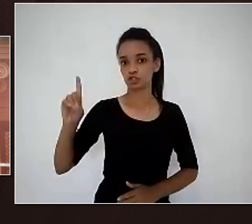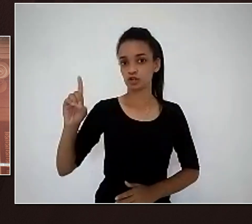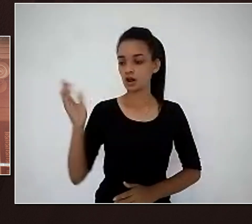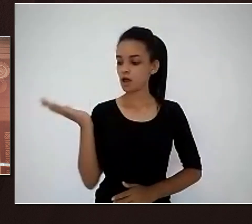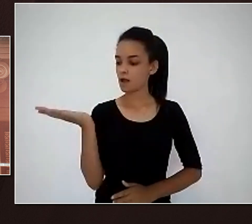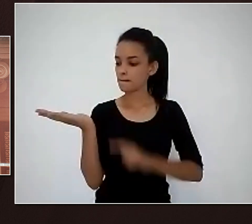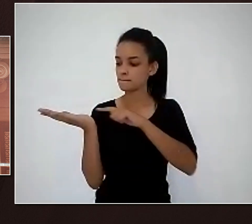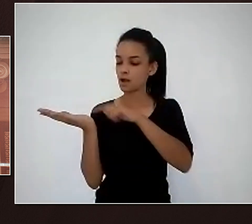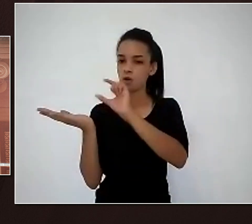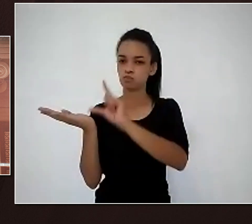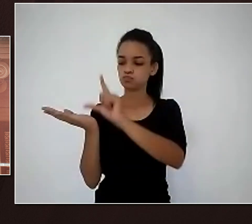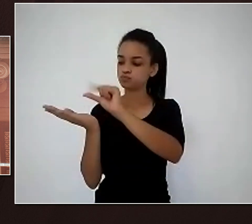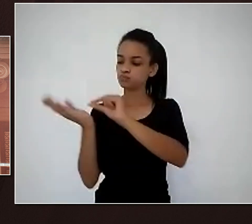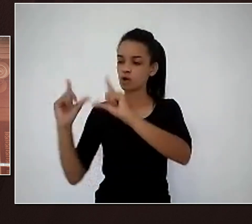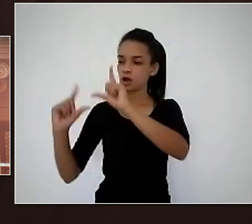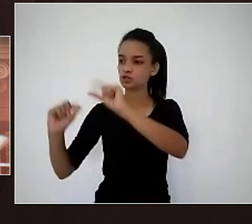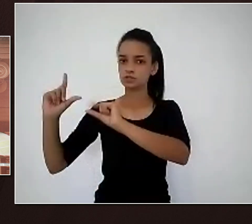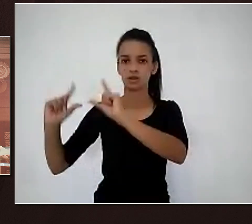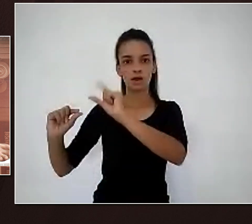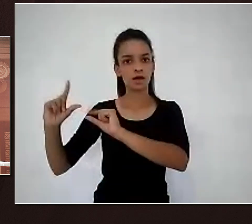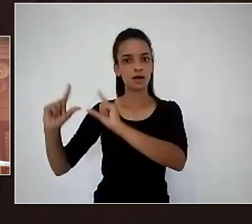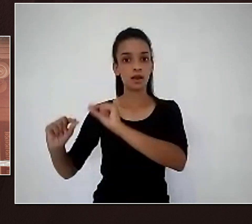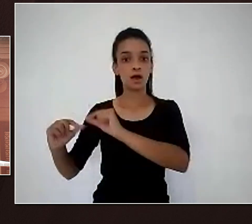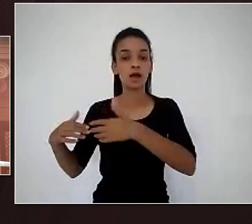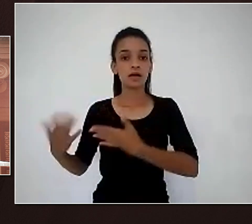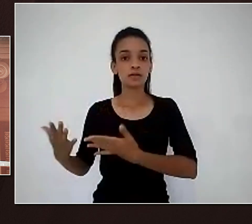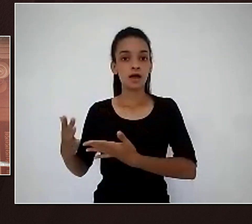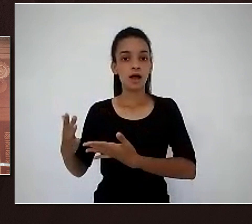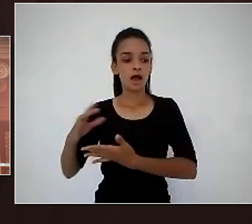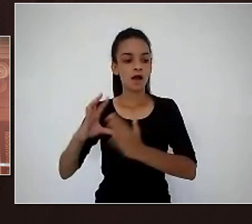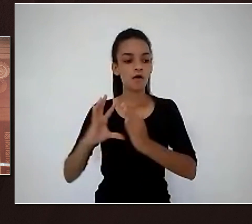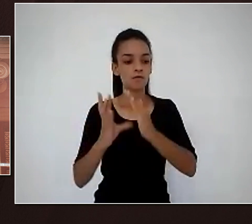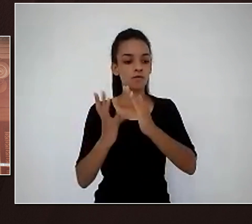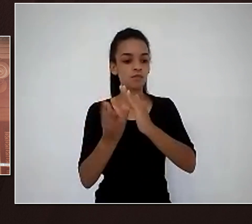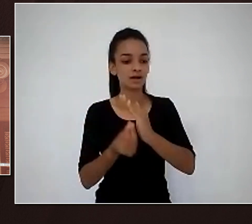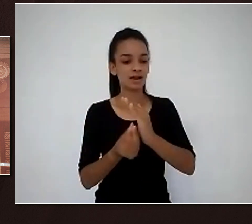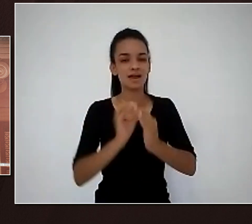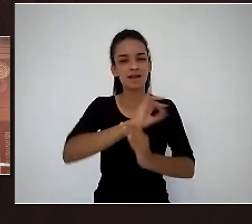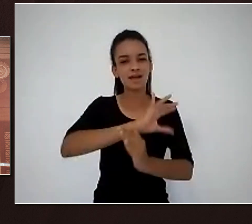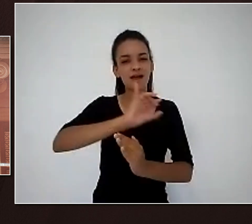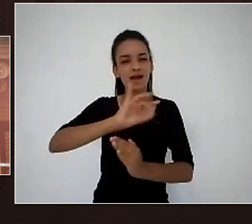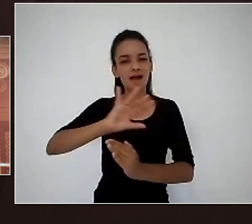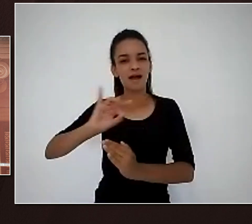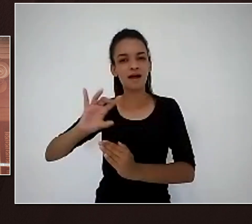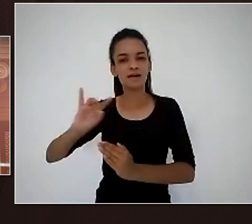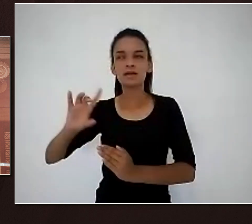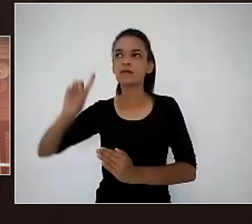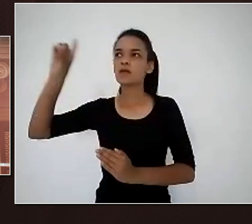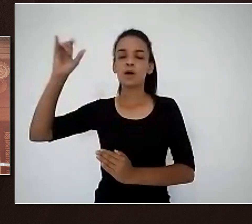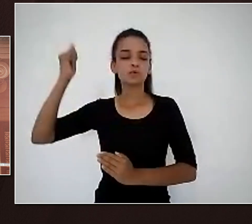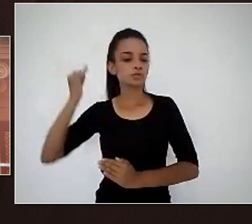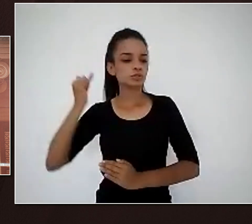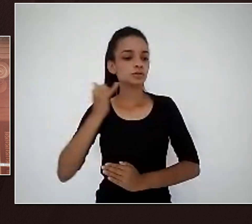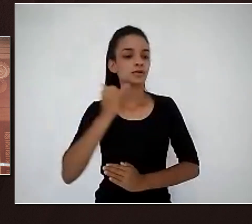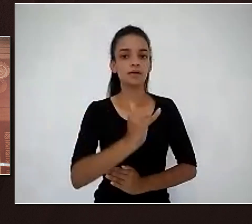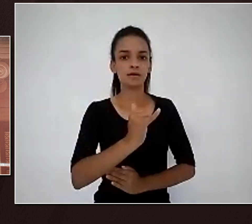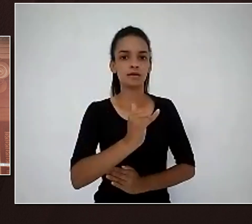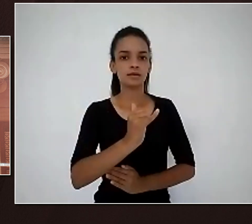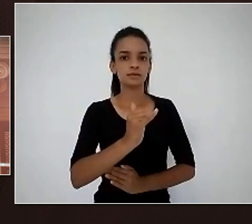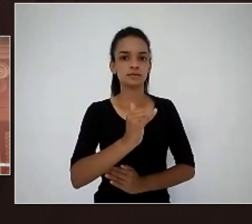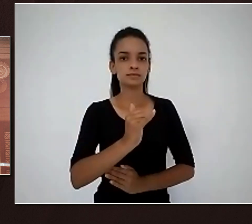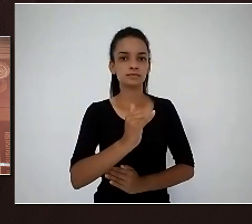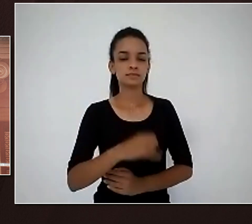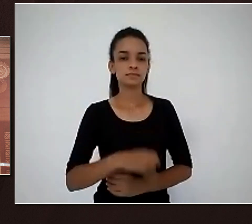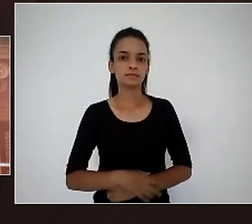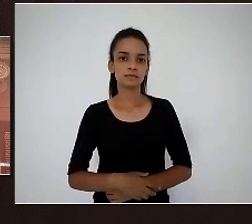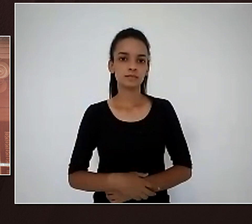para cada igreja, o Senhor fala de acordo com a condição dela. E as sete